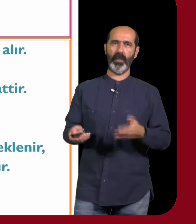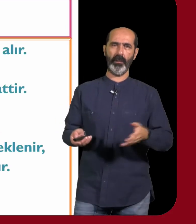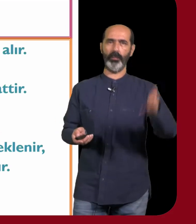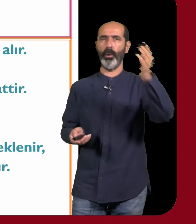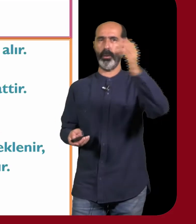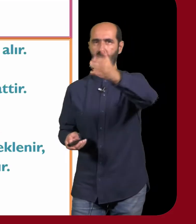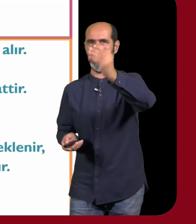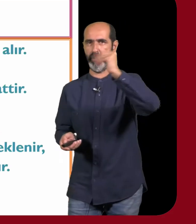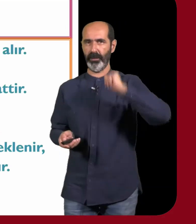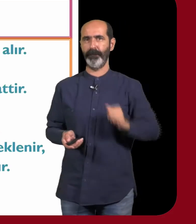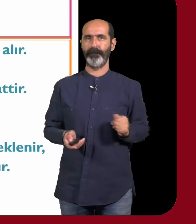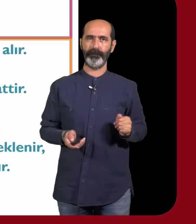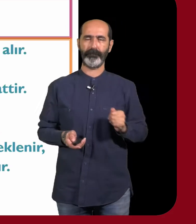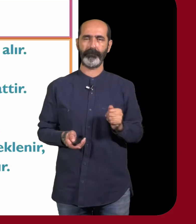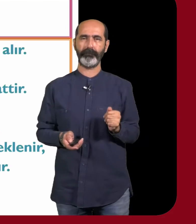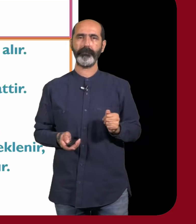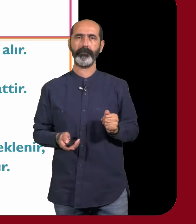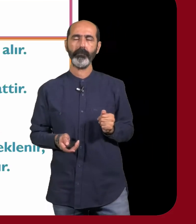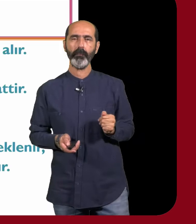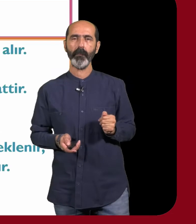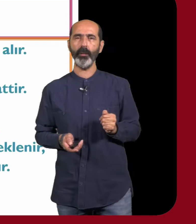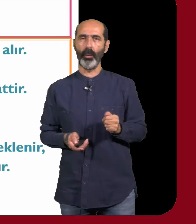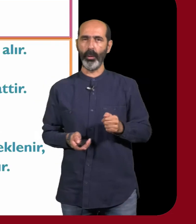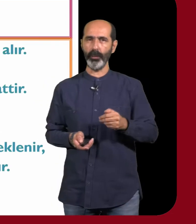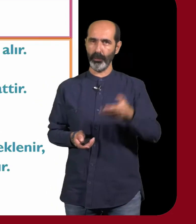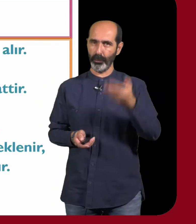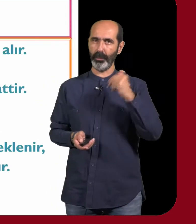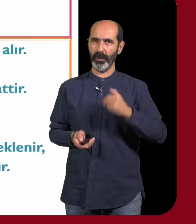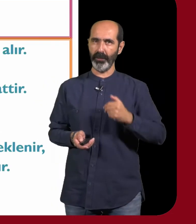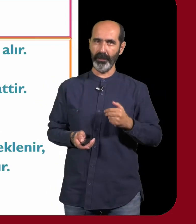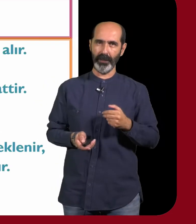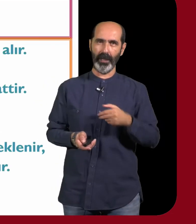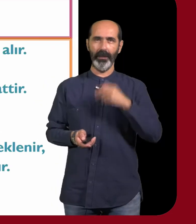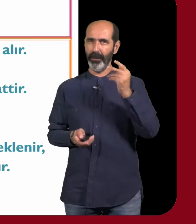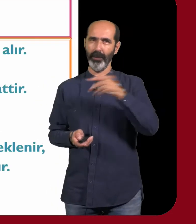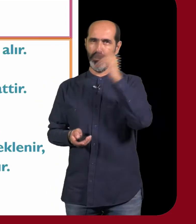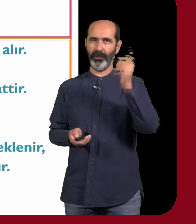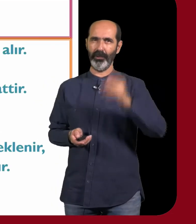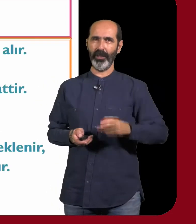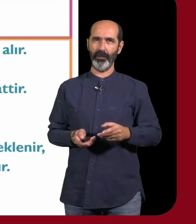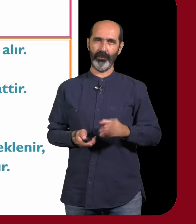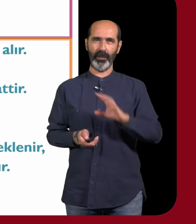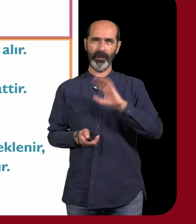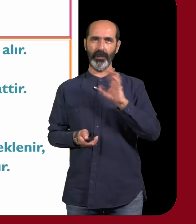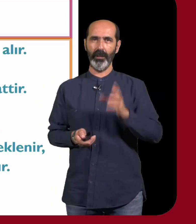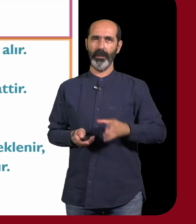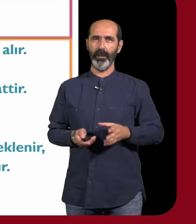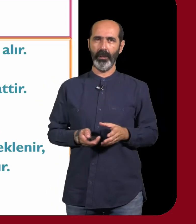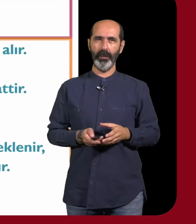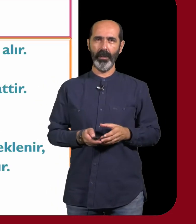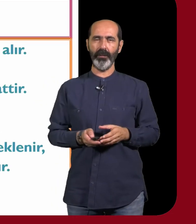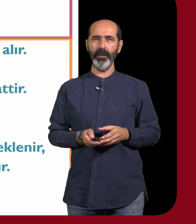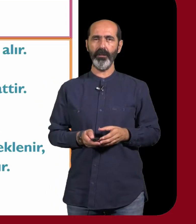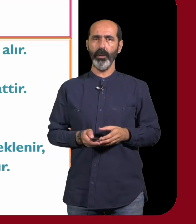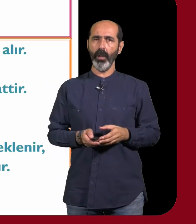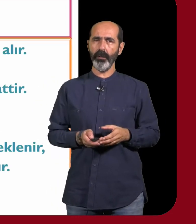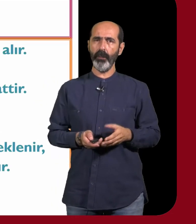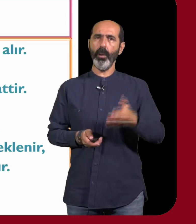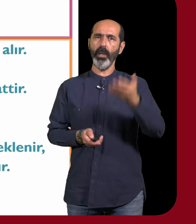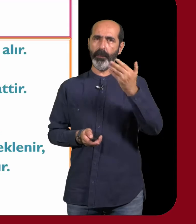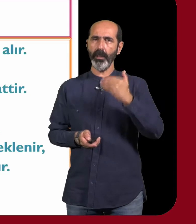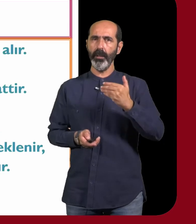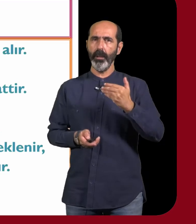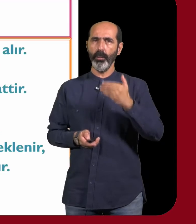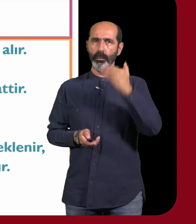arkadaşınız vardır dört yılda bir doğum günü kutladığını da üç aşağı beş yukarı bilirsiniz